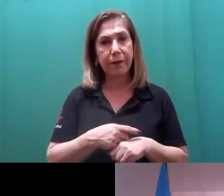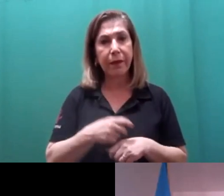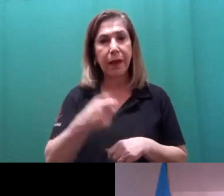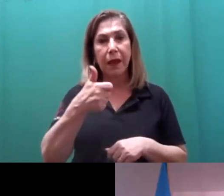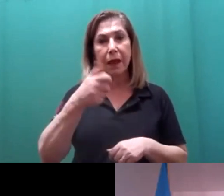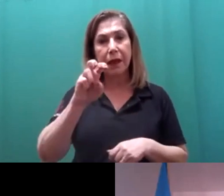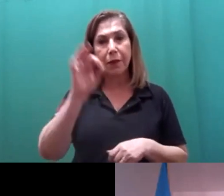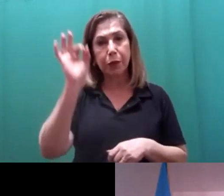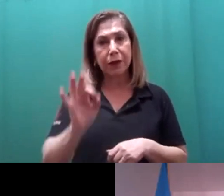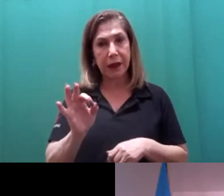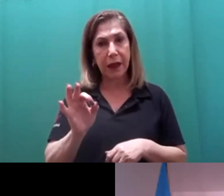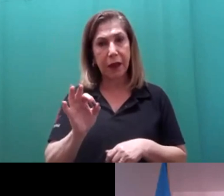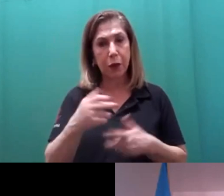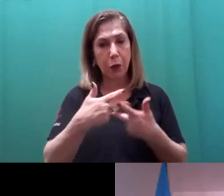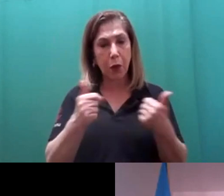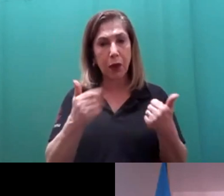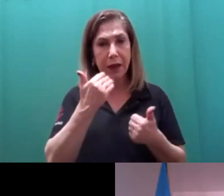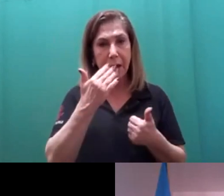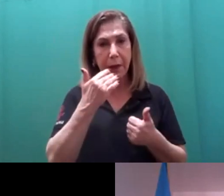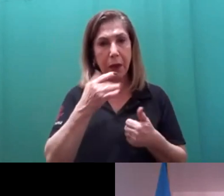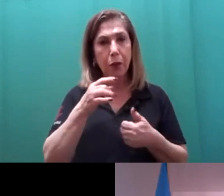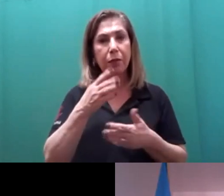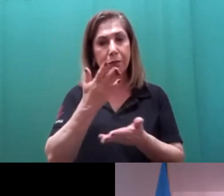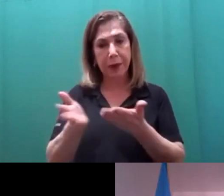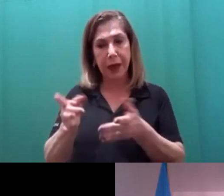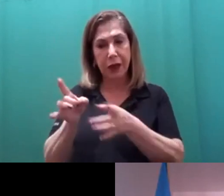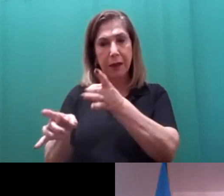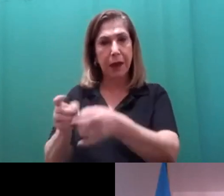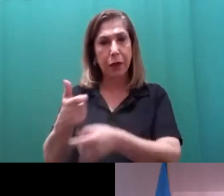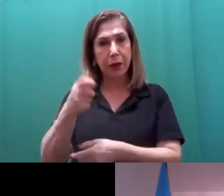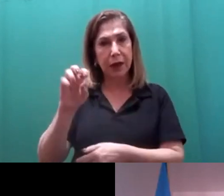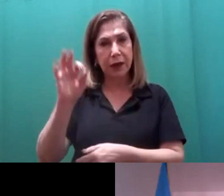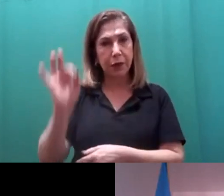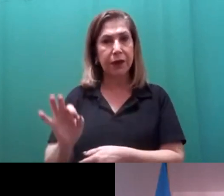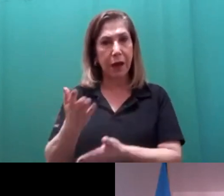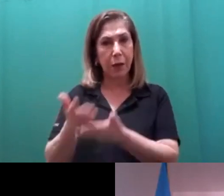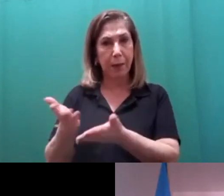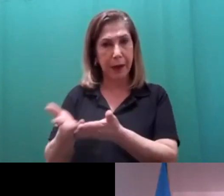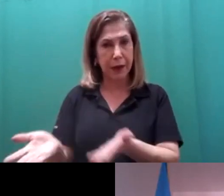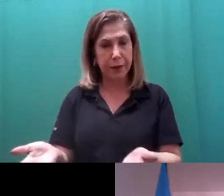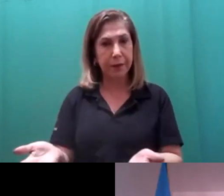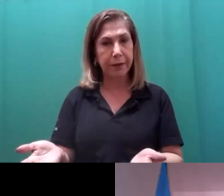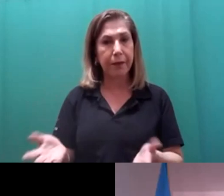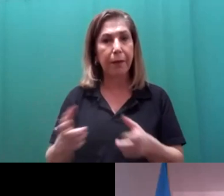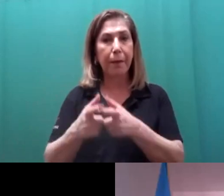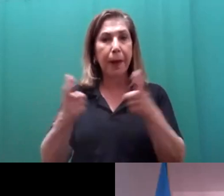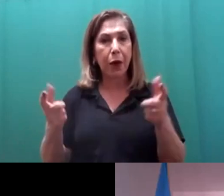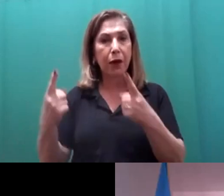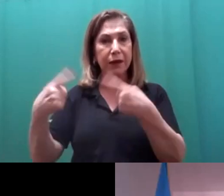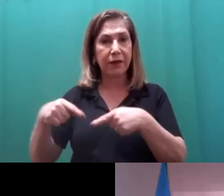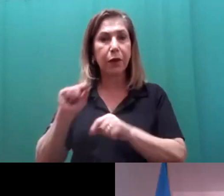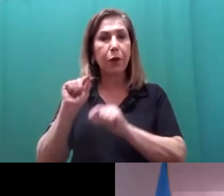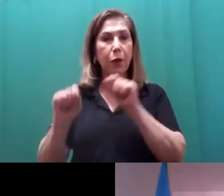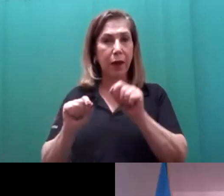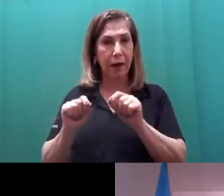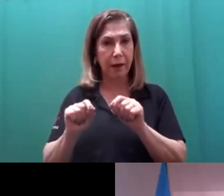15% de todos los alimentos se pierde, ¿sí? O desperdicia, y a mayor o mayor desafío está en los extremos,